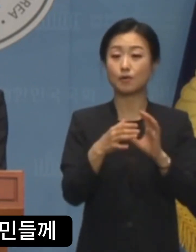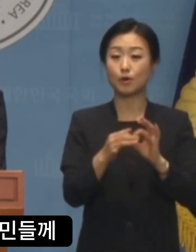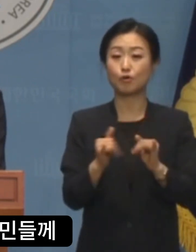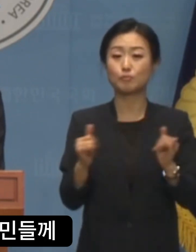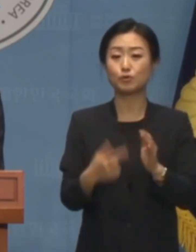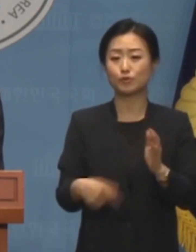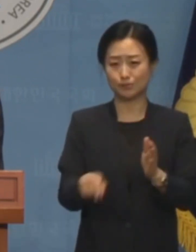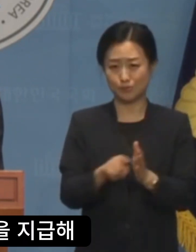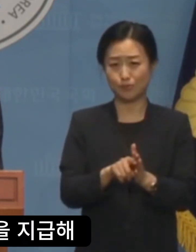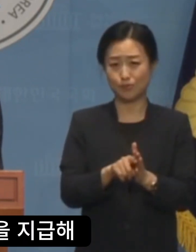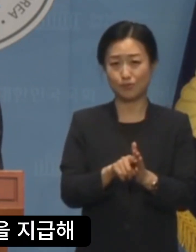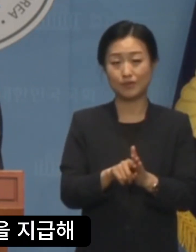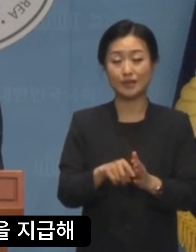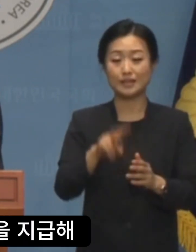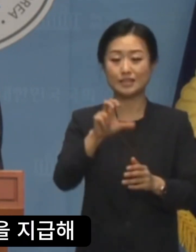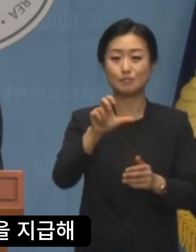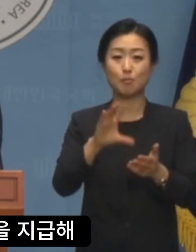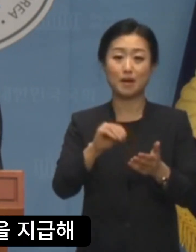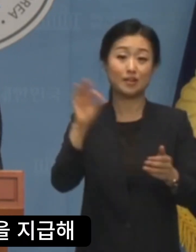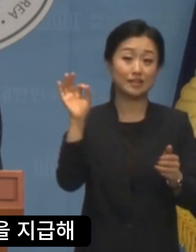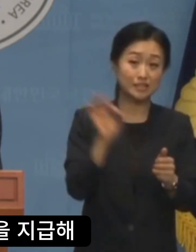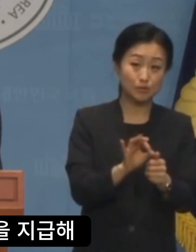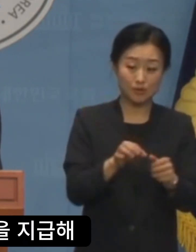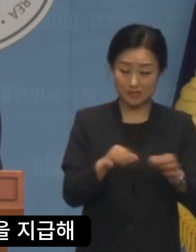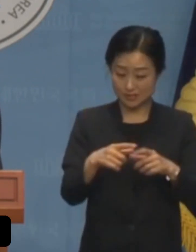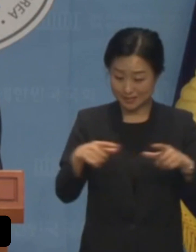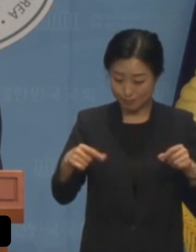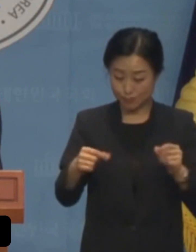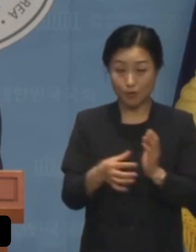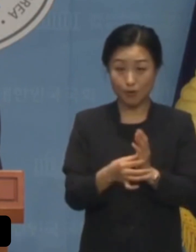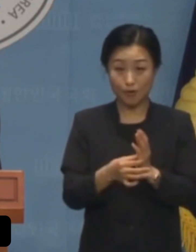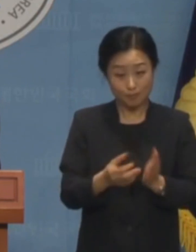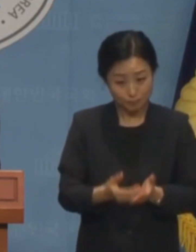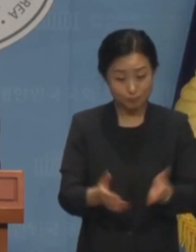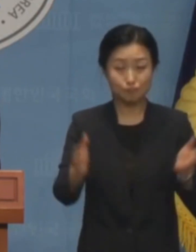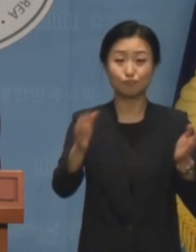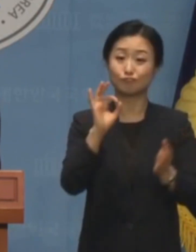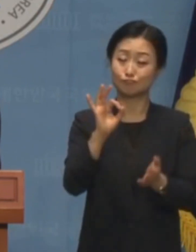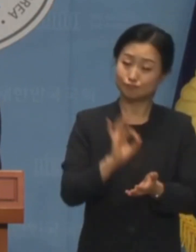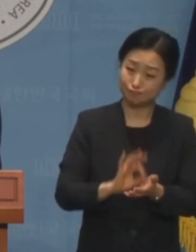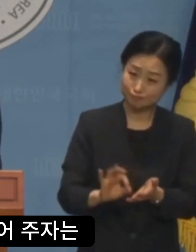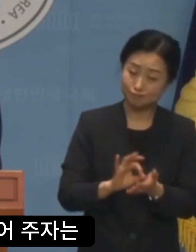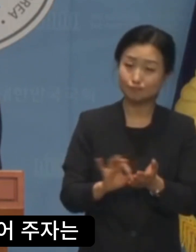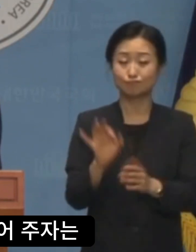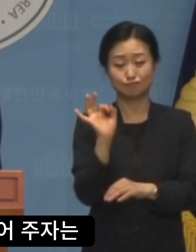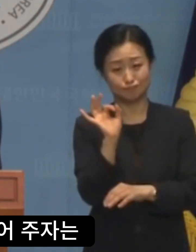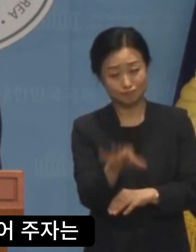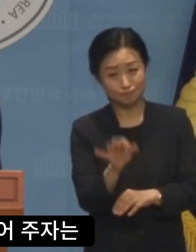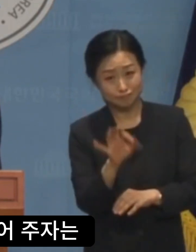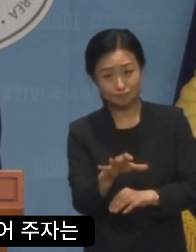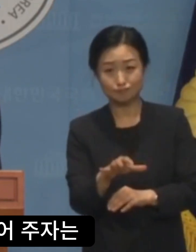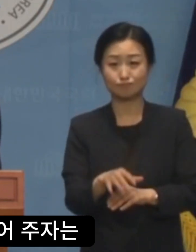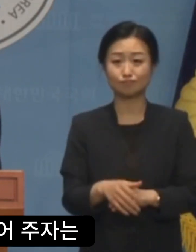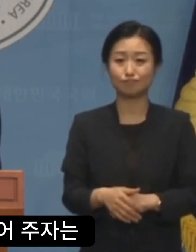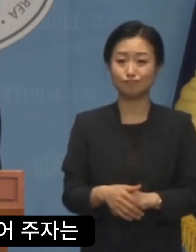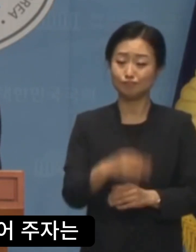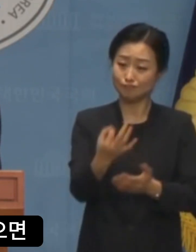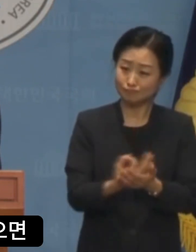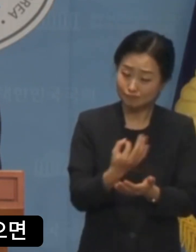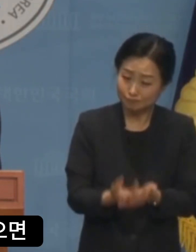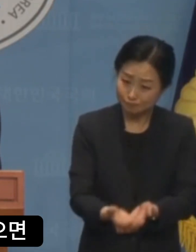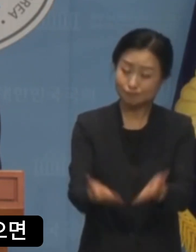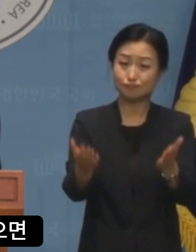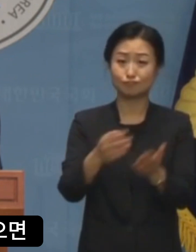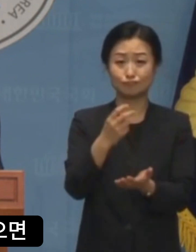시달리는 국민들께 25만 원의 지역 3부권을 지급해 소비를 늘리고 자영업자, 소상공인들의 숨통도